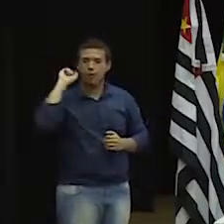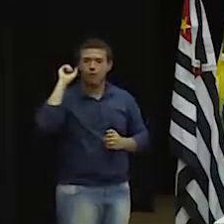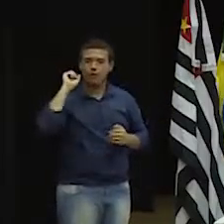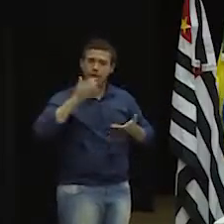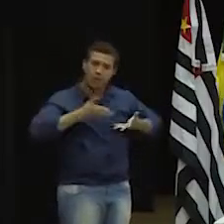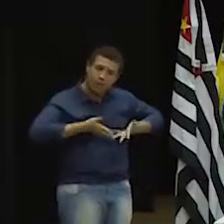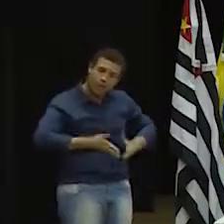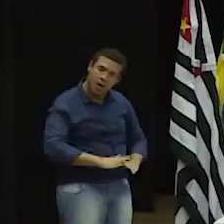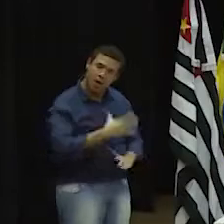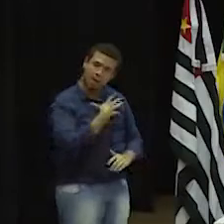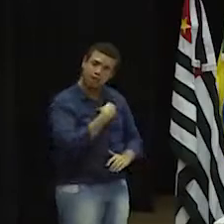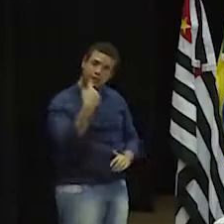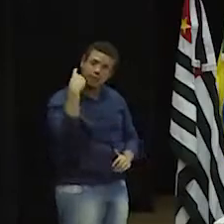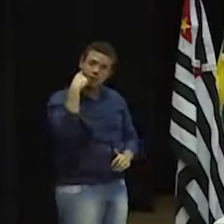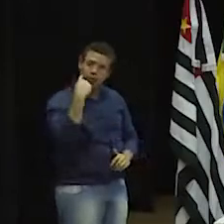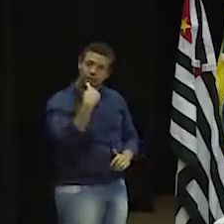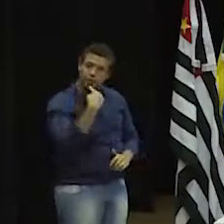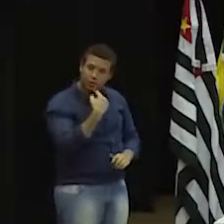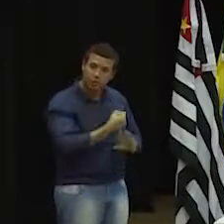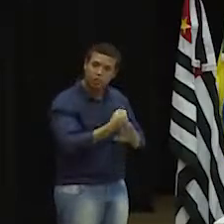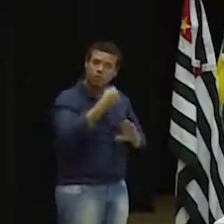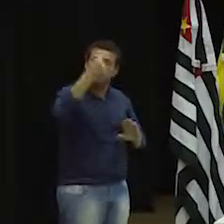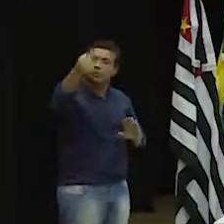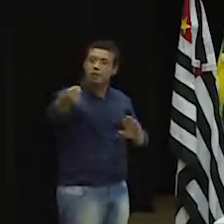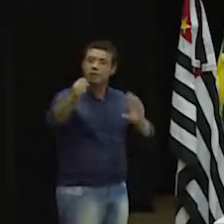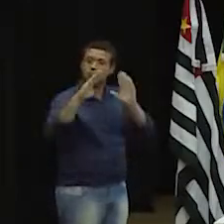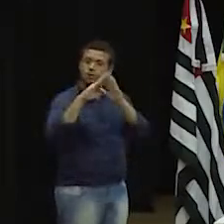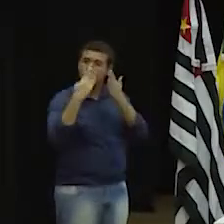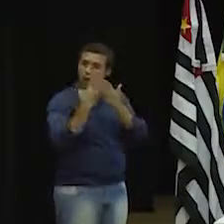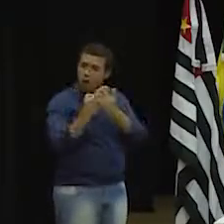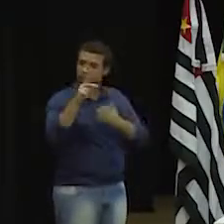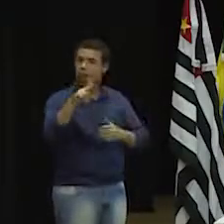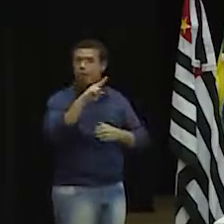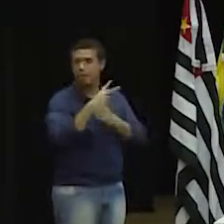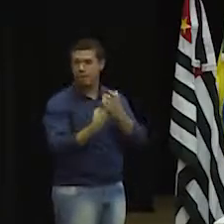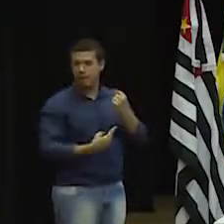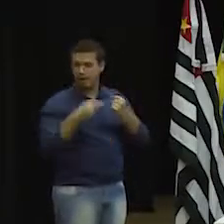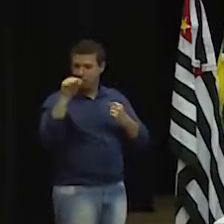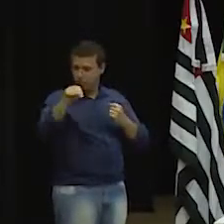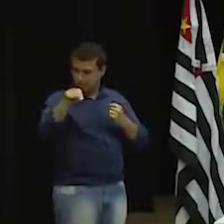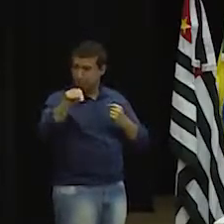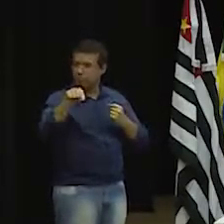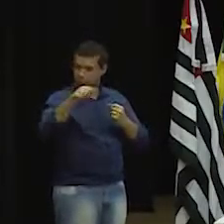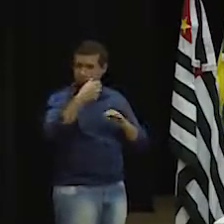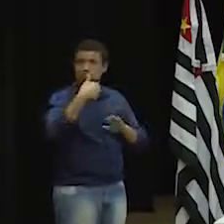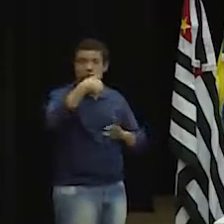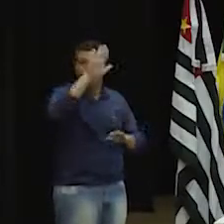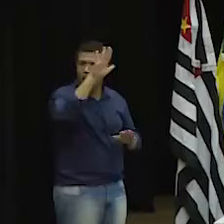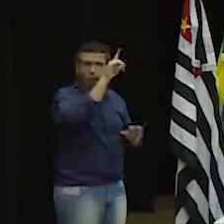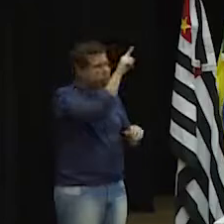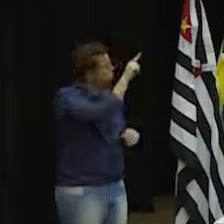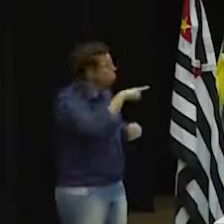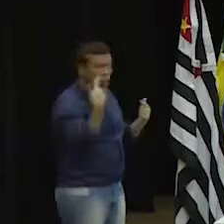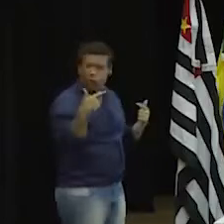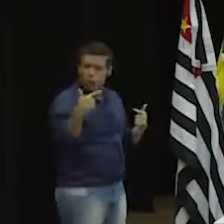A maioria de famílias ouvintes e cujos filhos foram estudar em escolas